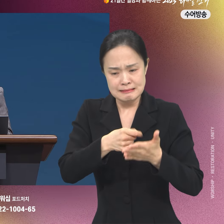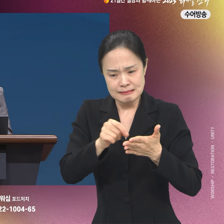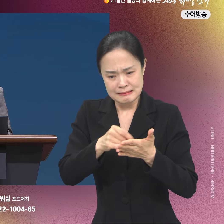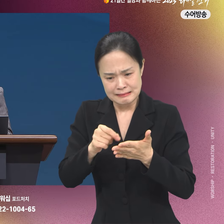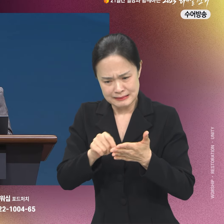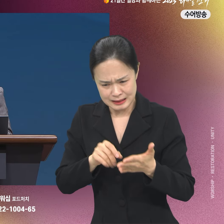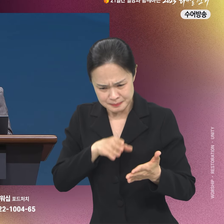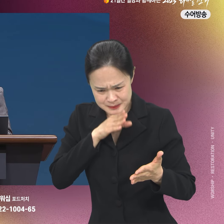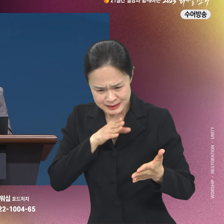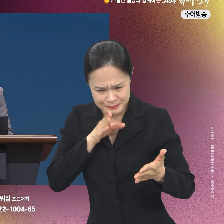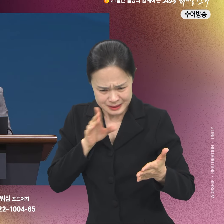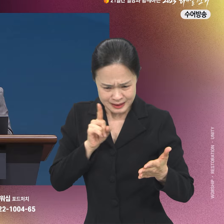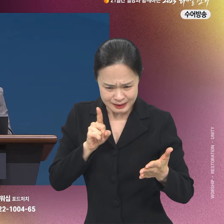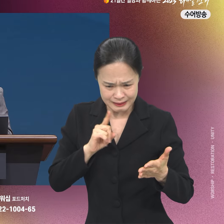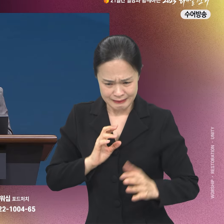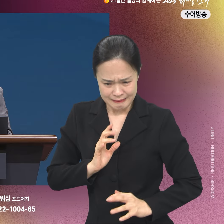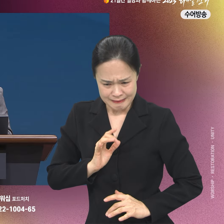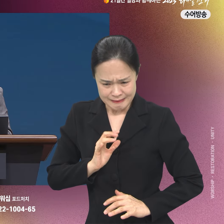창작자로서의